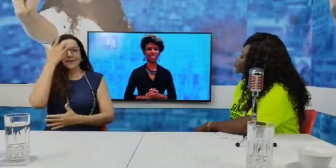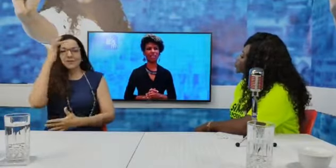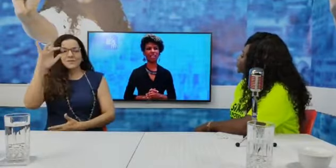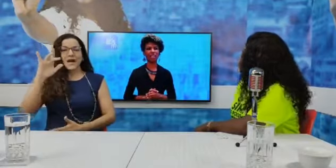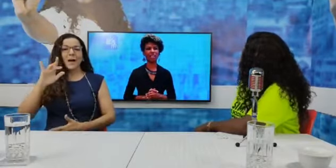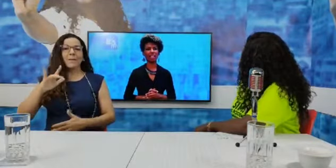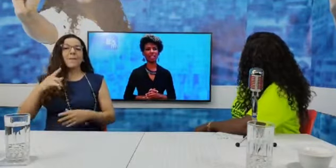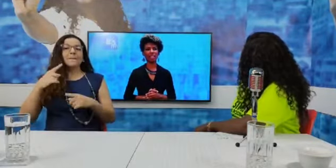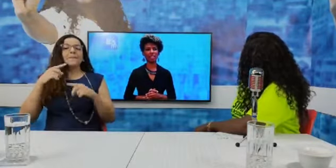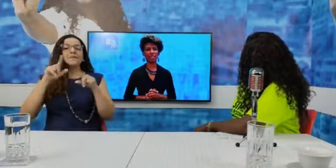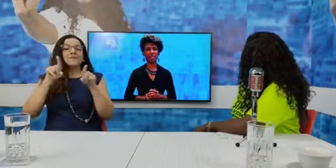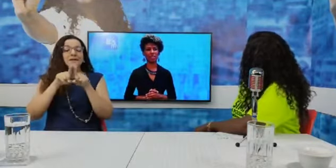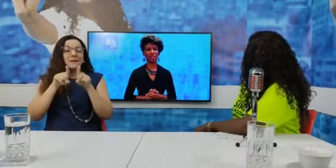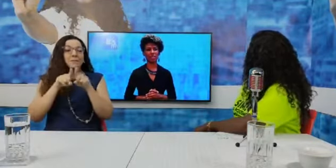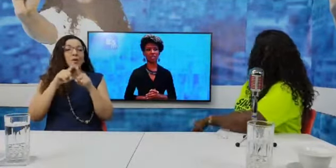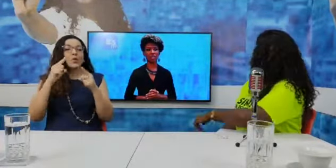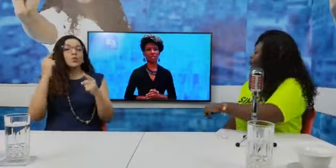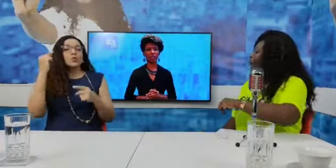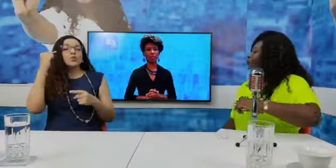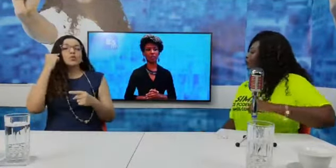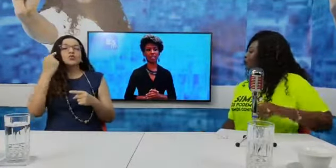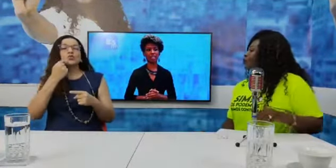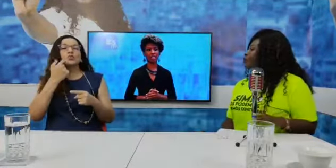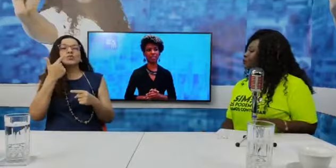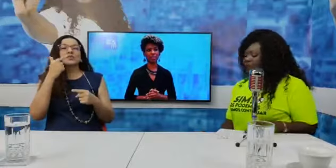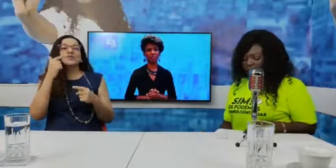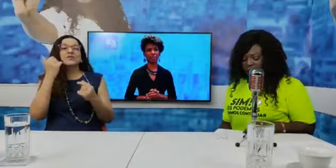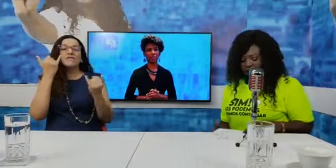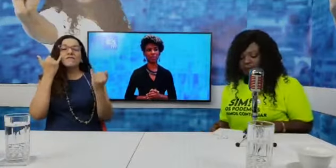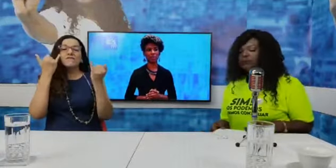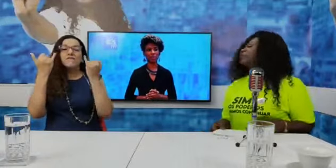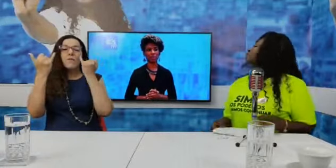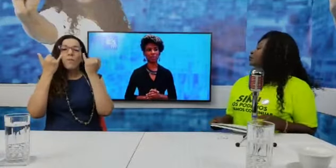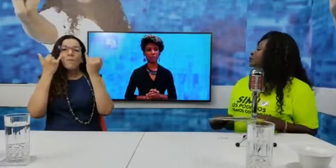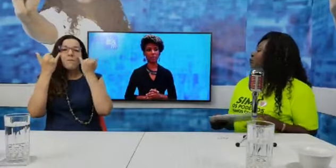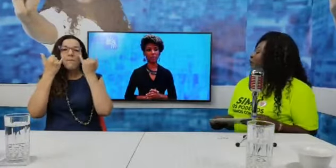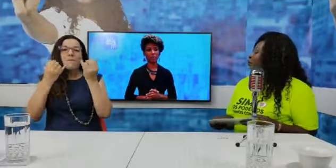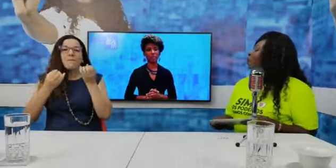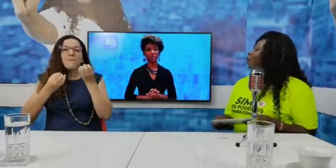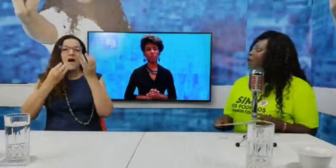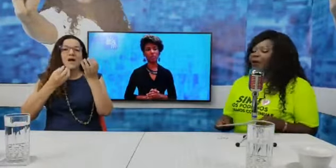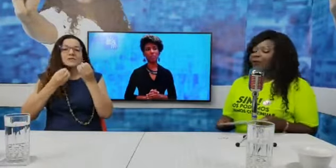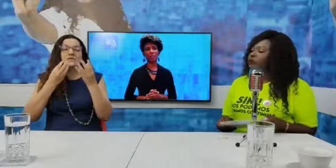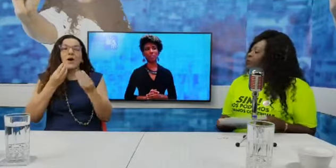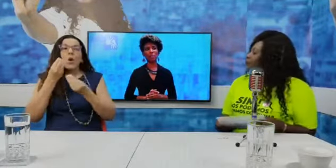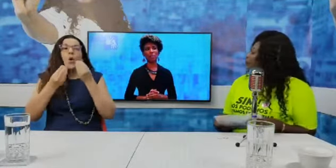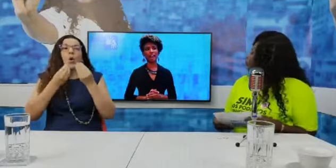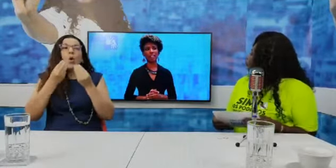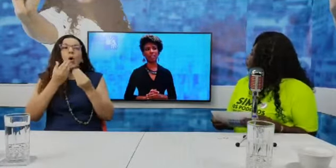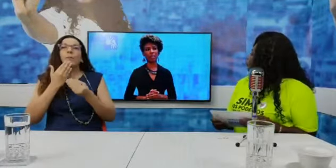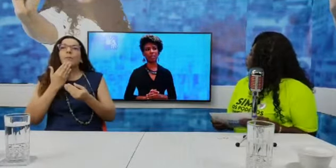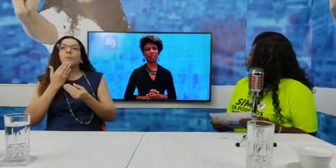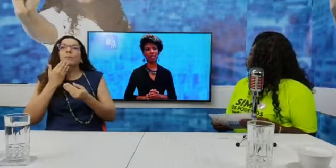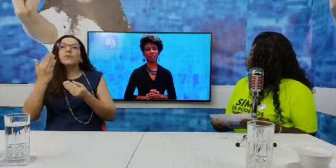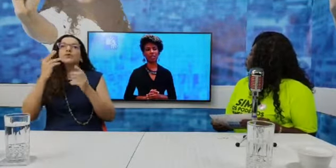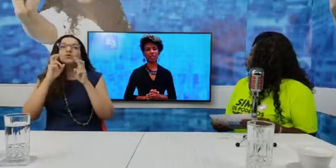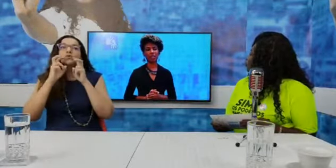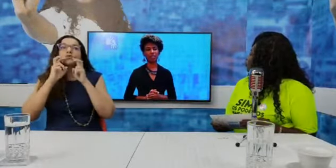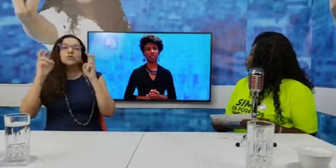Não tem acesso a outras pessoas, né? Não sabe como ter acesso a outras pessoas. O surdo, ele precisa de mais